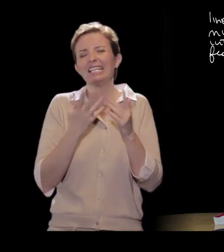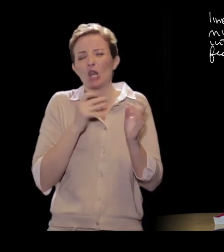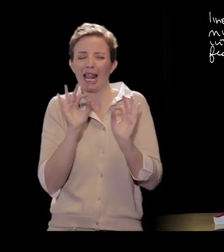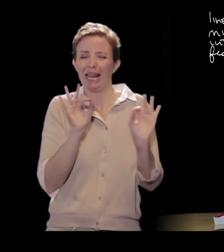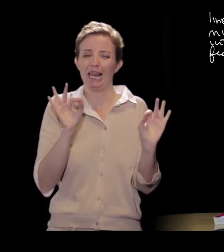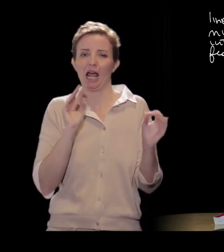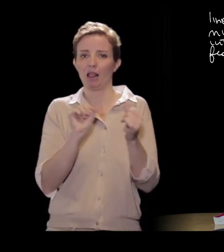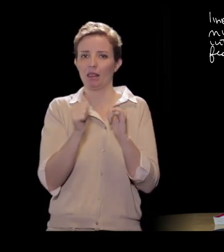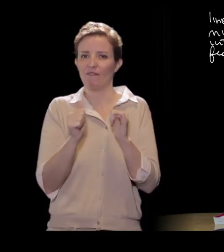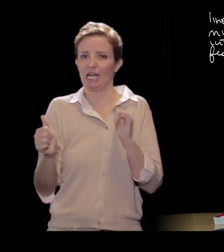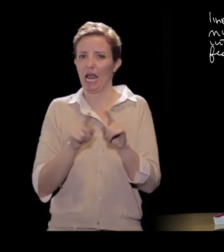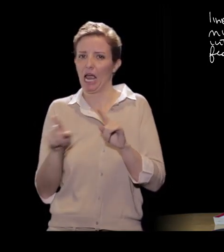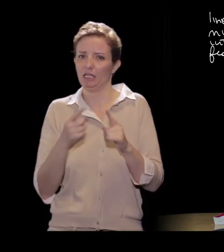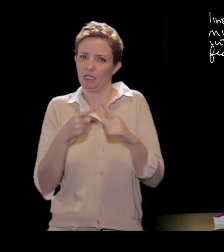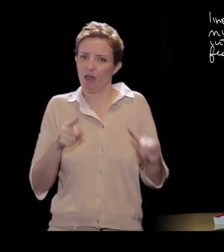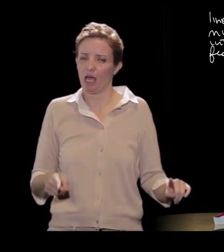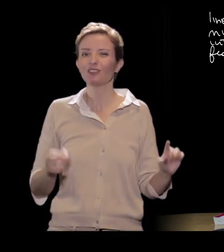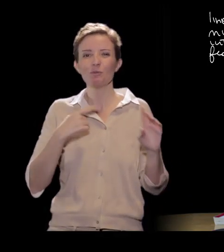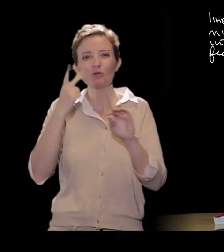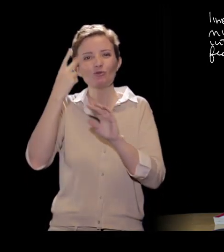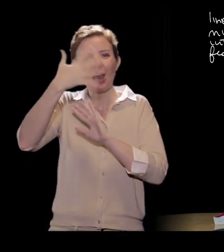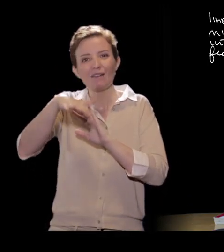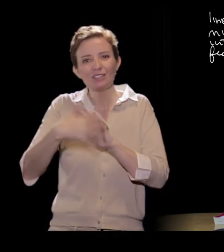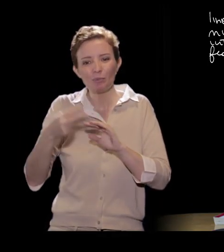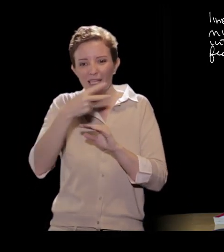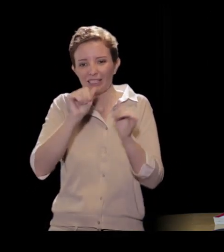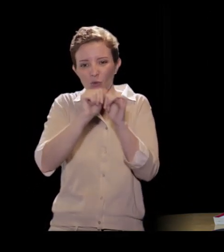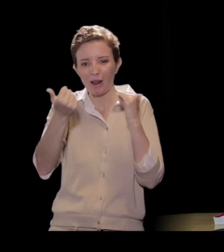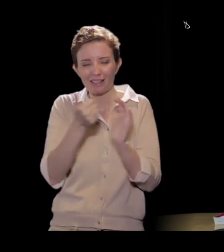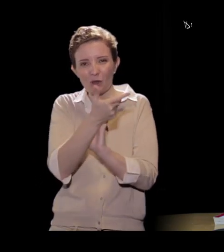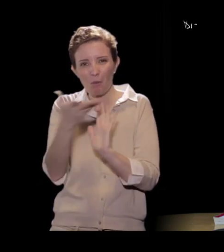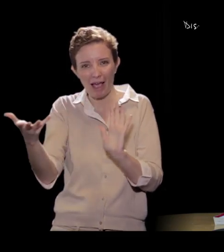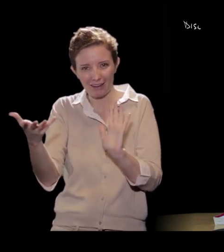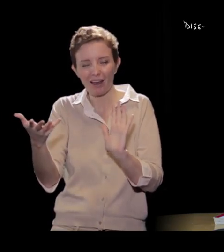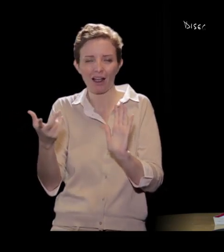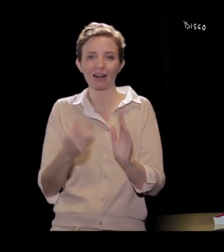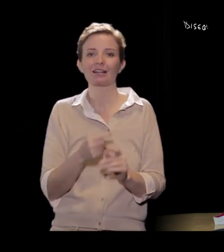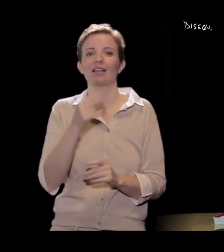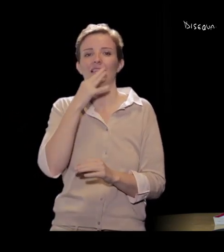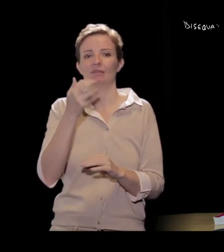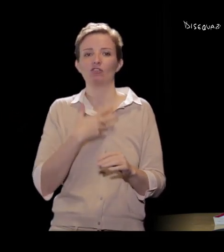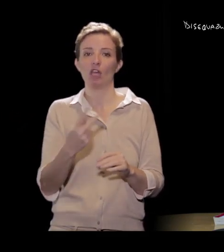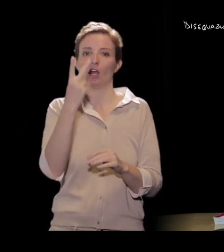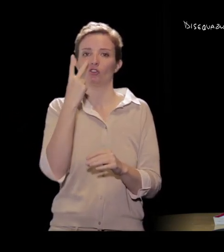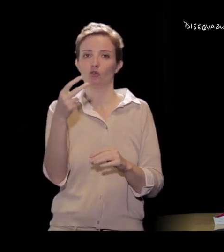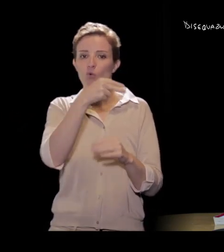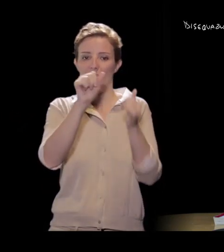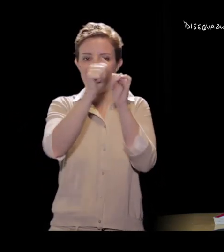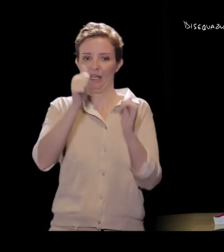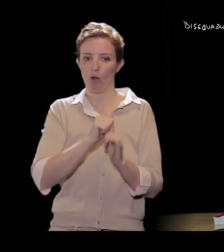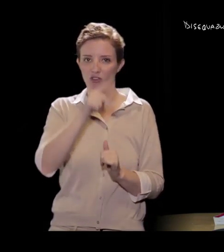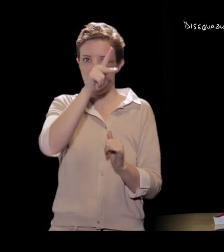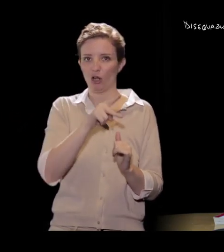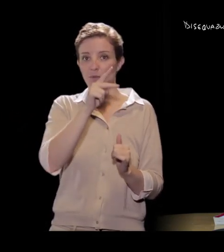differenza che abbiamo già notato nel concetto della disuguaglianza numerica in particolare noi abbiamo che due disequazioni si dicono equivalenti